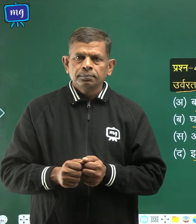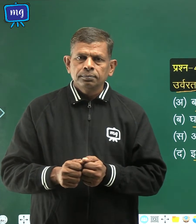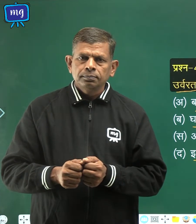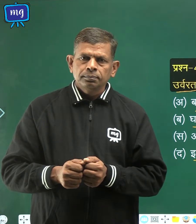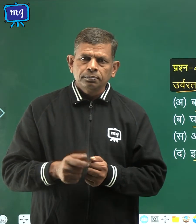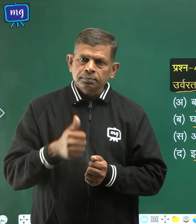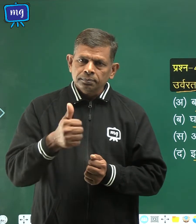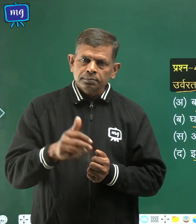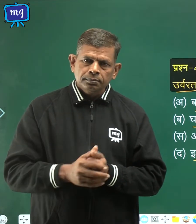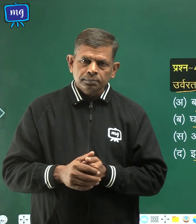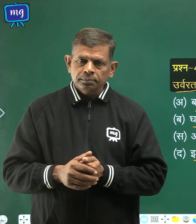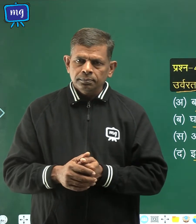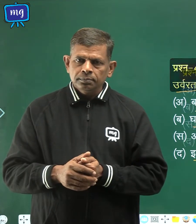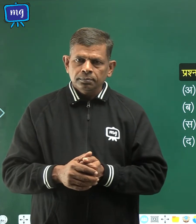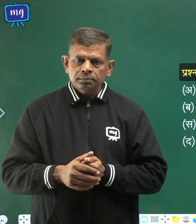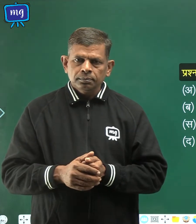ठीक है।